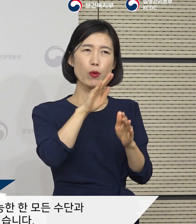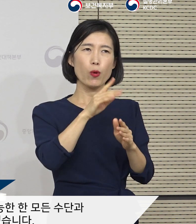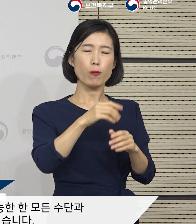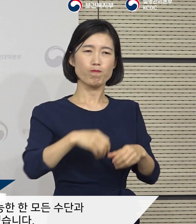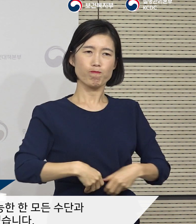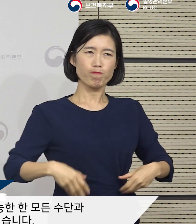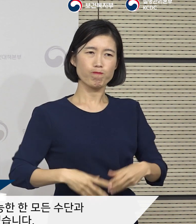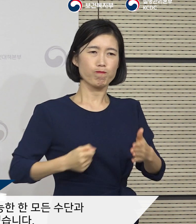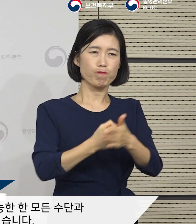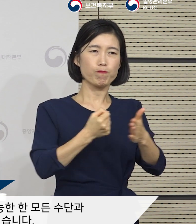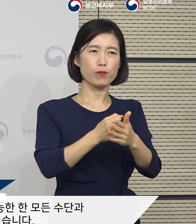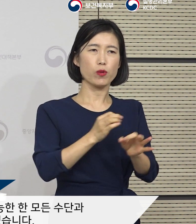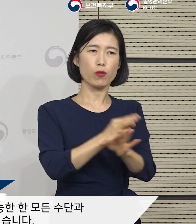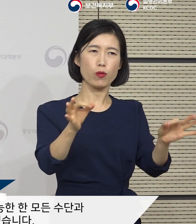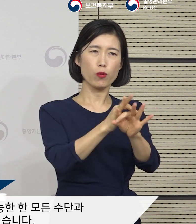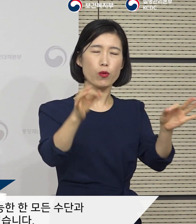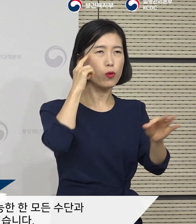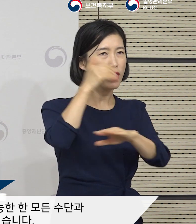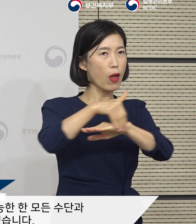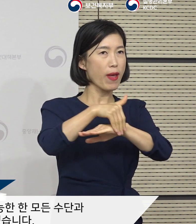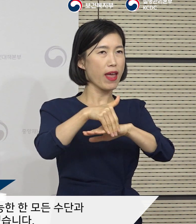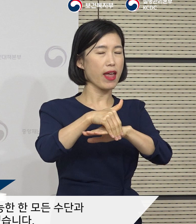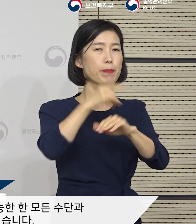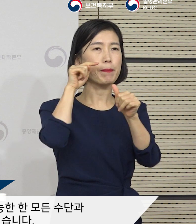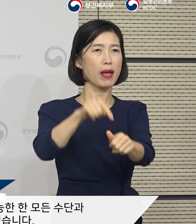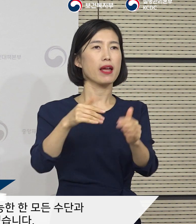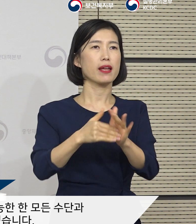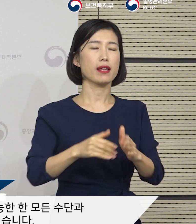가감한 지원에 나설 것을 당부하였습니다.